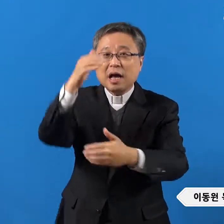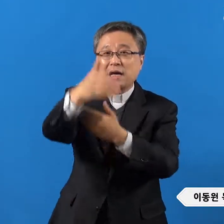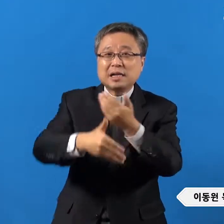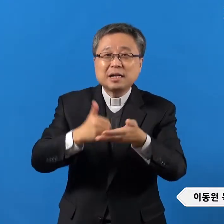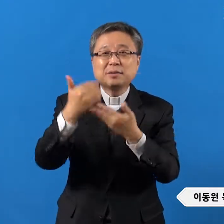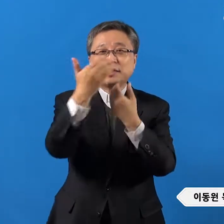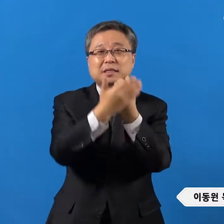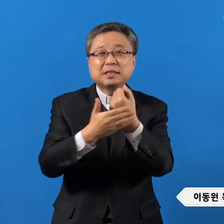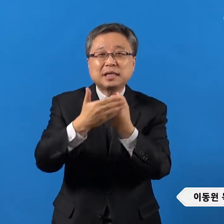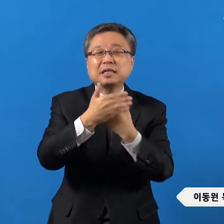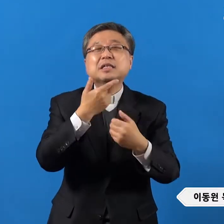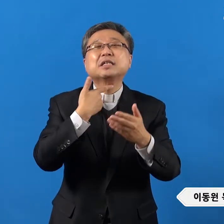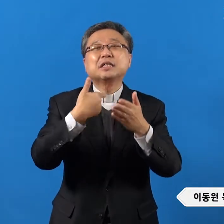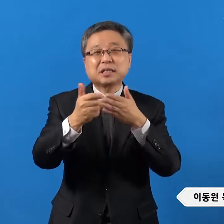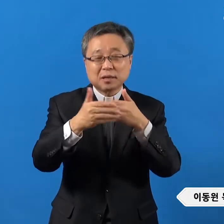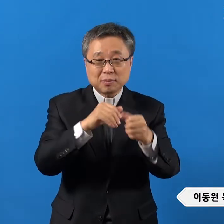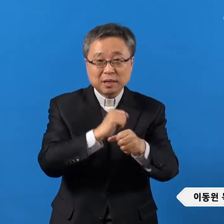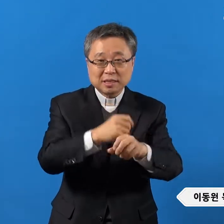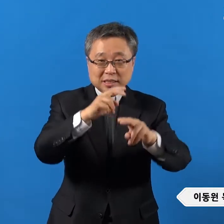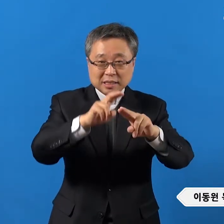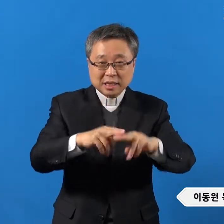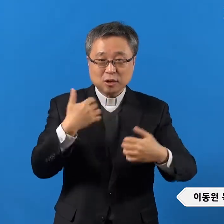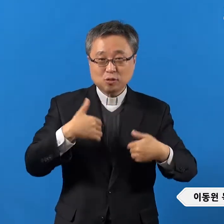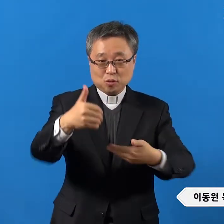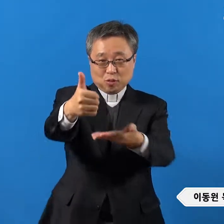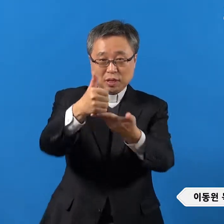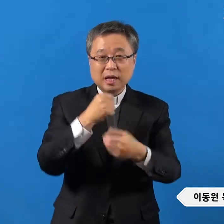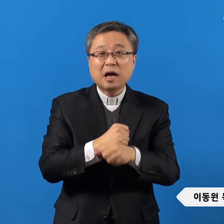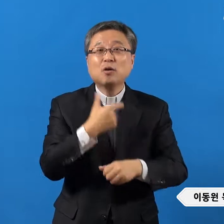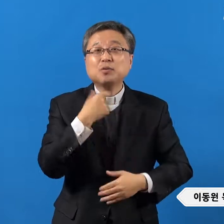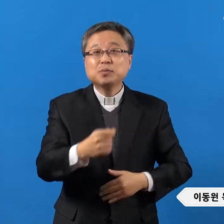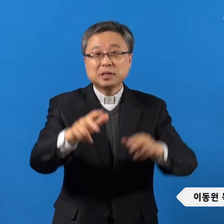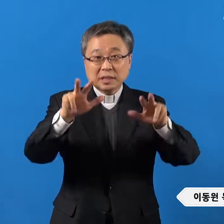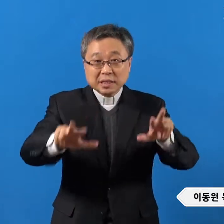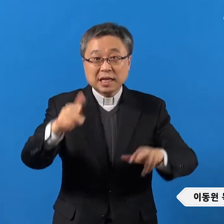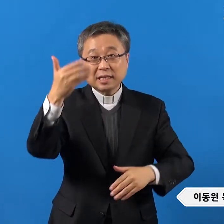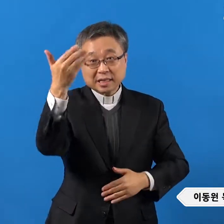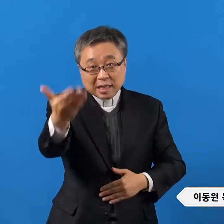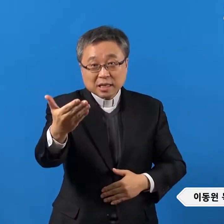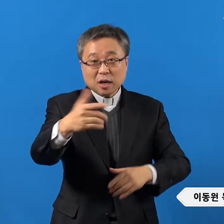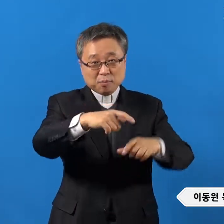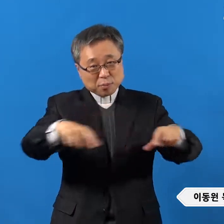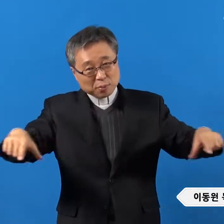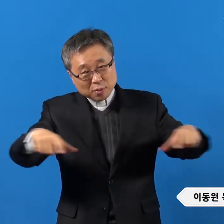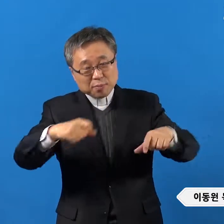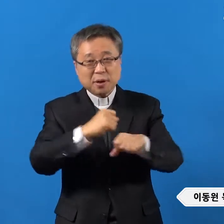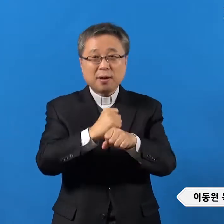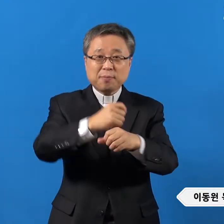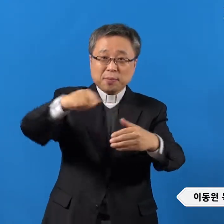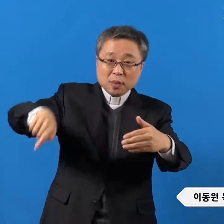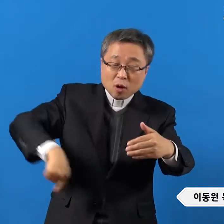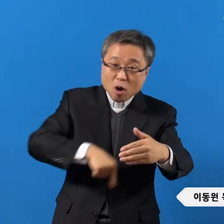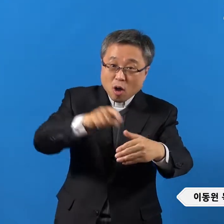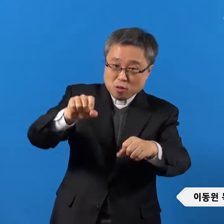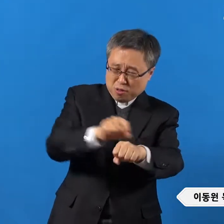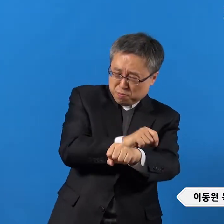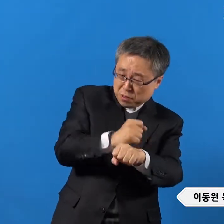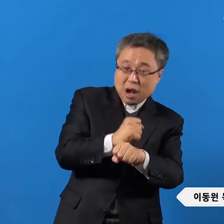체험하는 자리에 초대하고 싶다. 이제 당신은 평범함 속에서 비범함을 발견하는 기쁨을